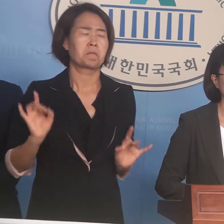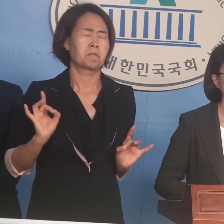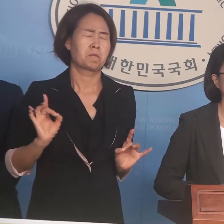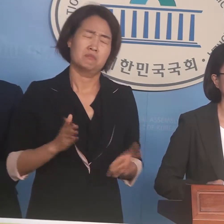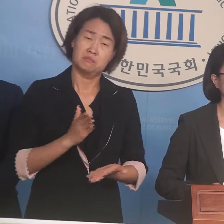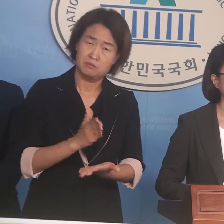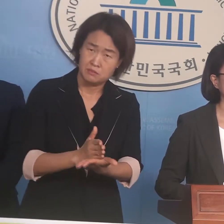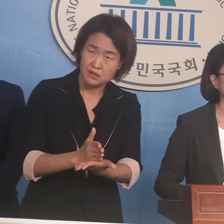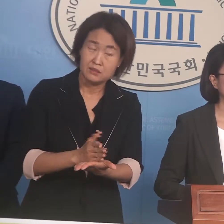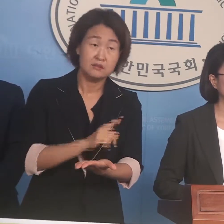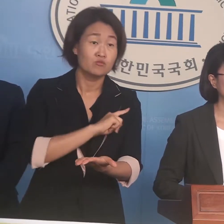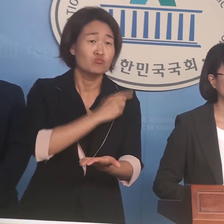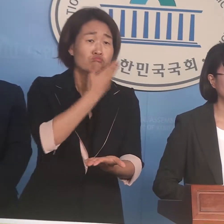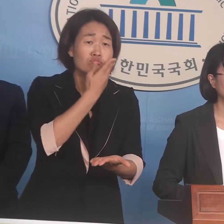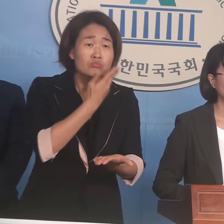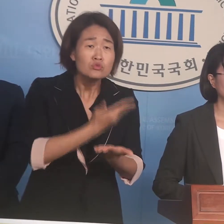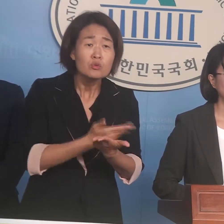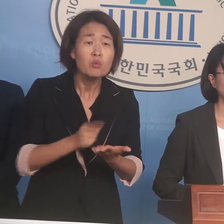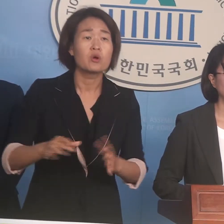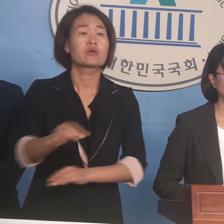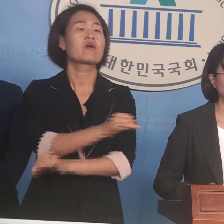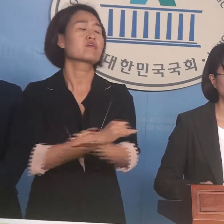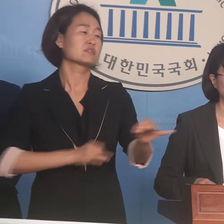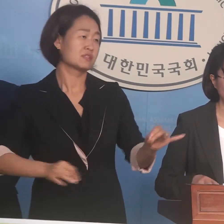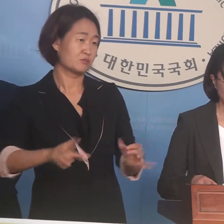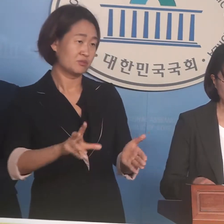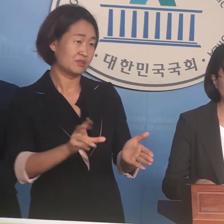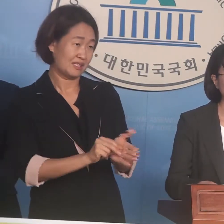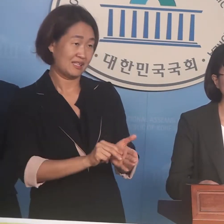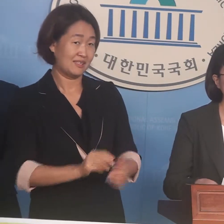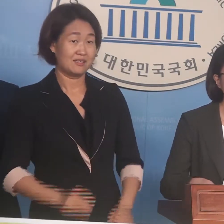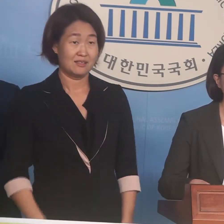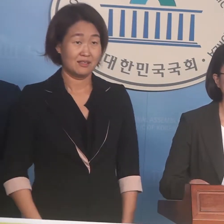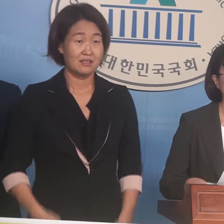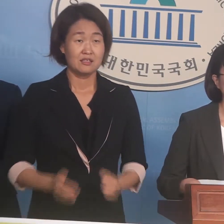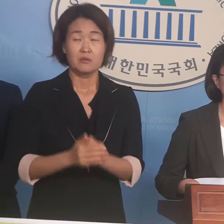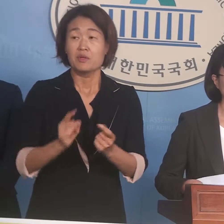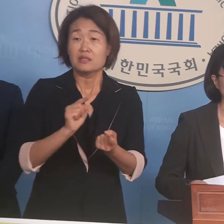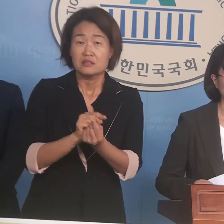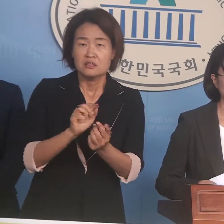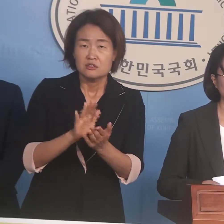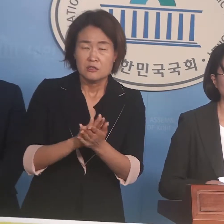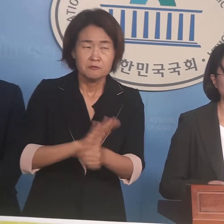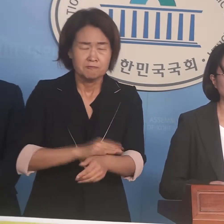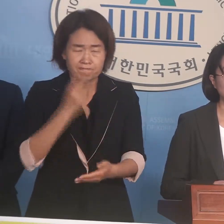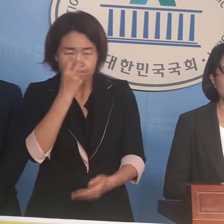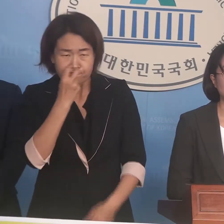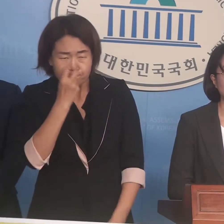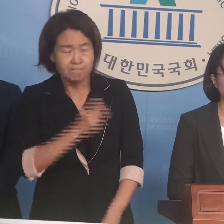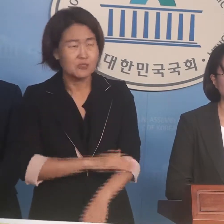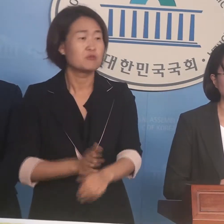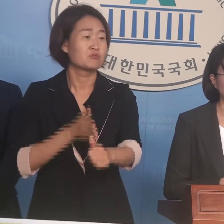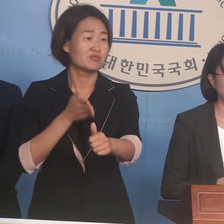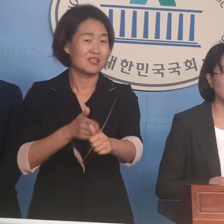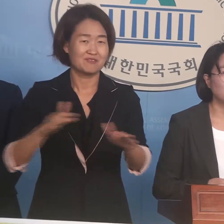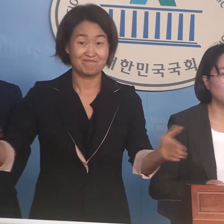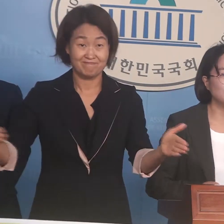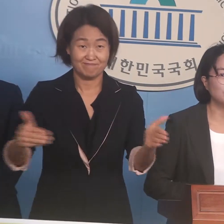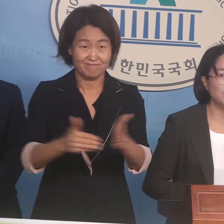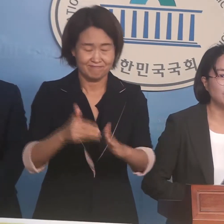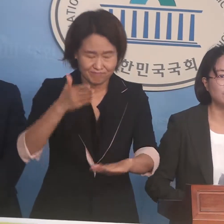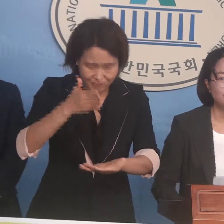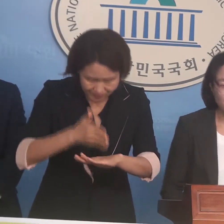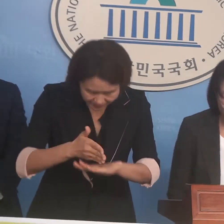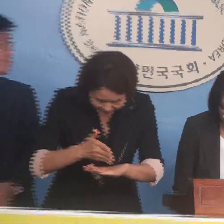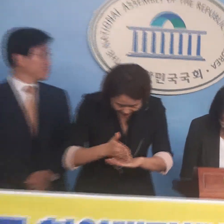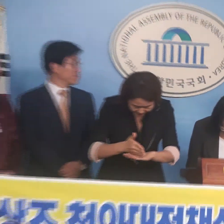가장 중요한 그런 경제 현안이기 때문에 직접 챙겨주실 것을 촉구드리면서 기자회견 마치겠습니다.